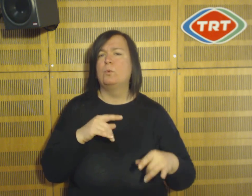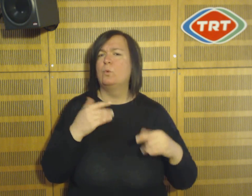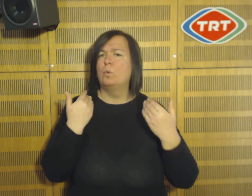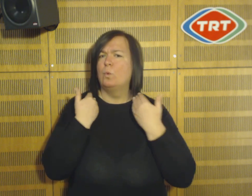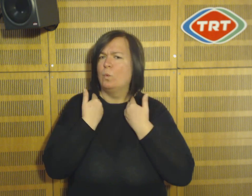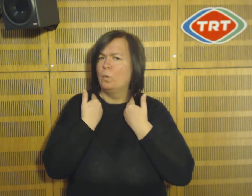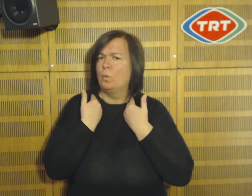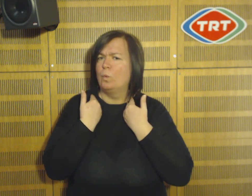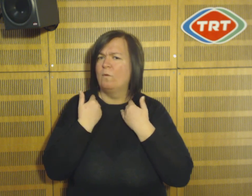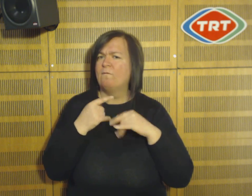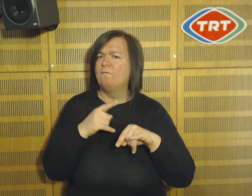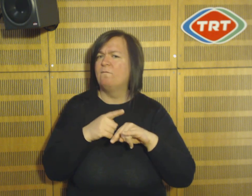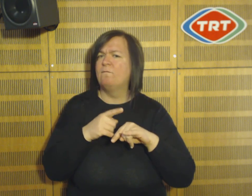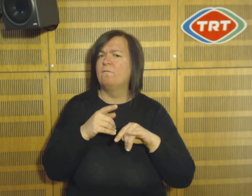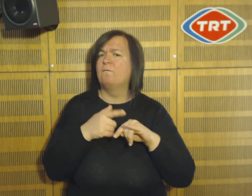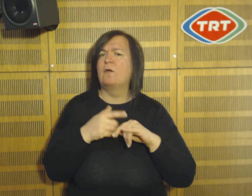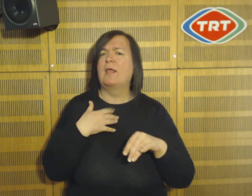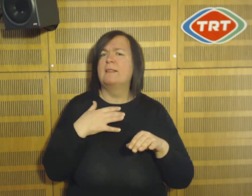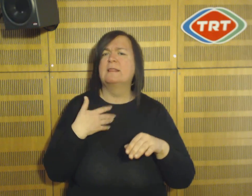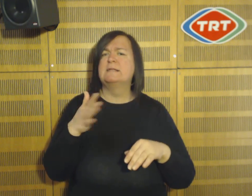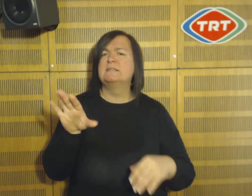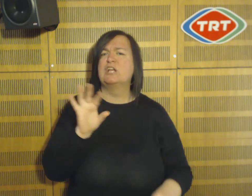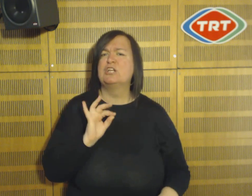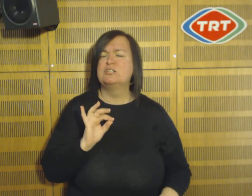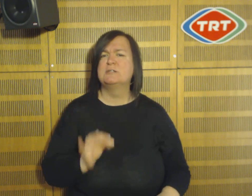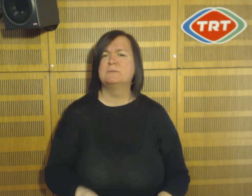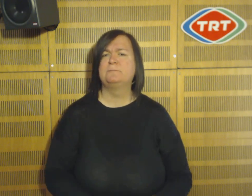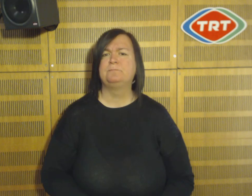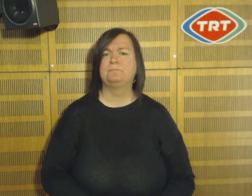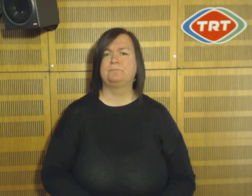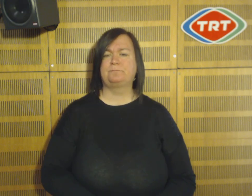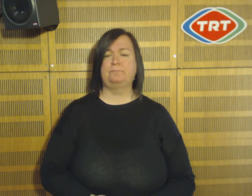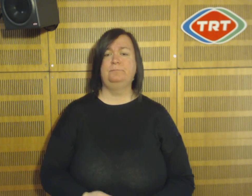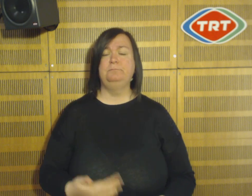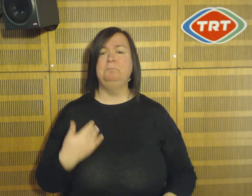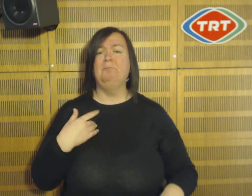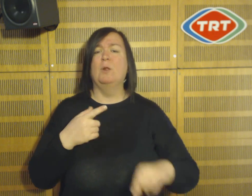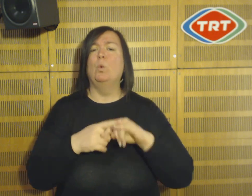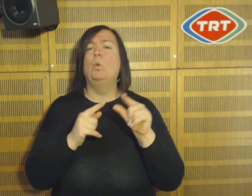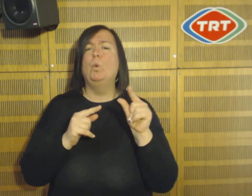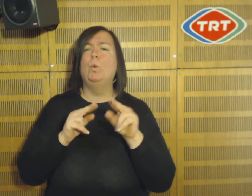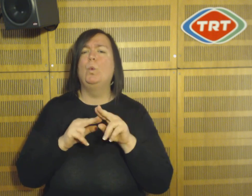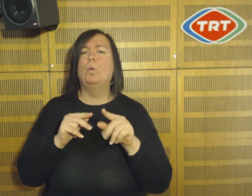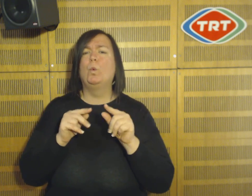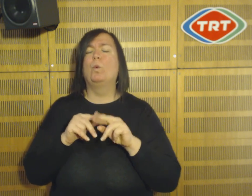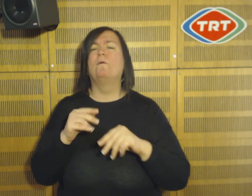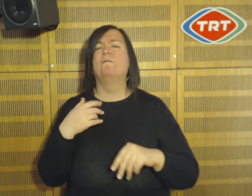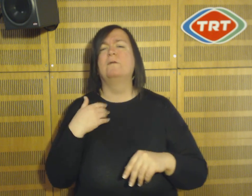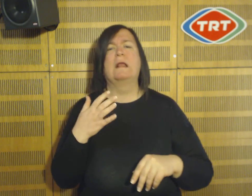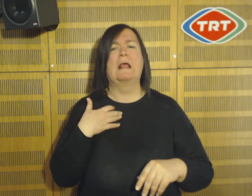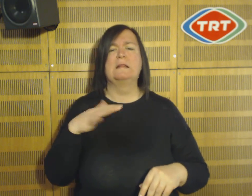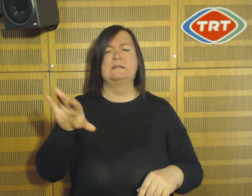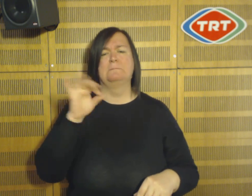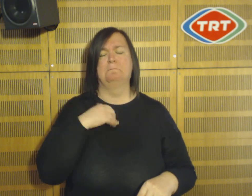fakültesini nasıl seçtiniz eee Ben hukuk fakültesini Eee bilinçli olarak seçtim çünkü